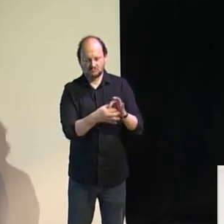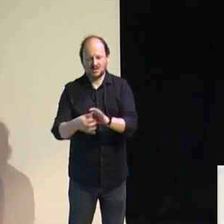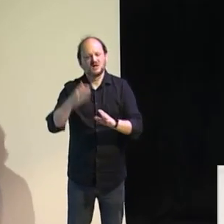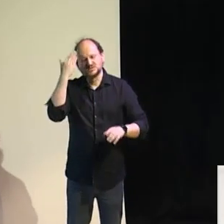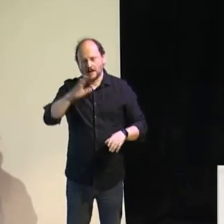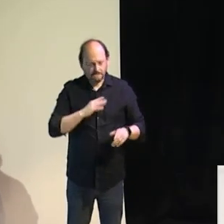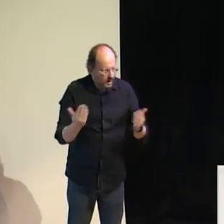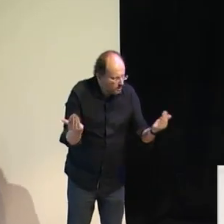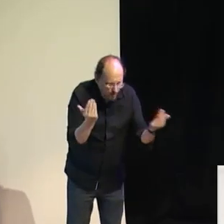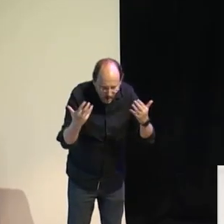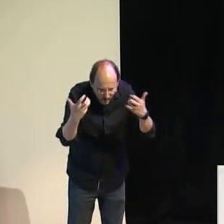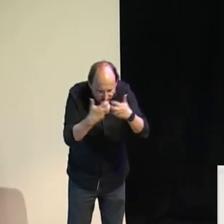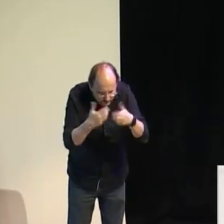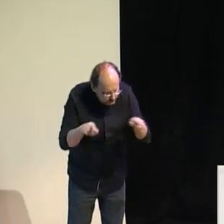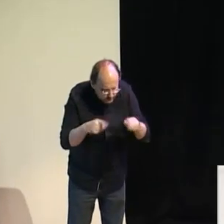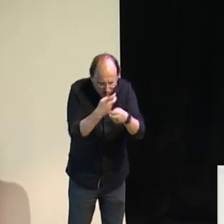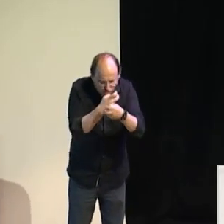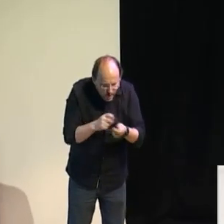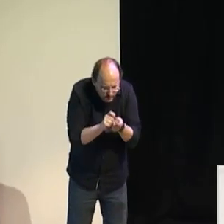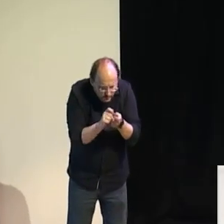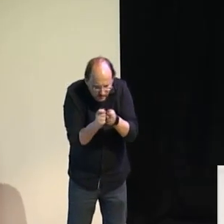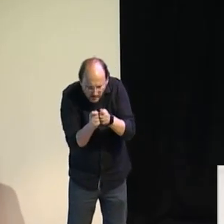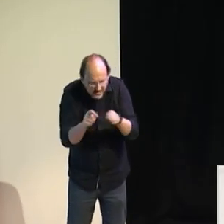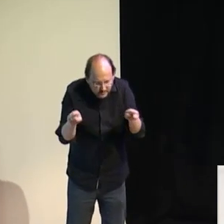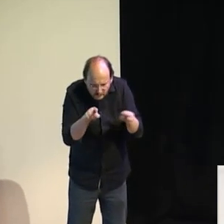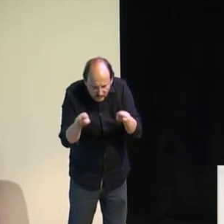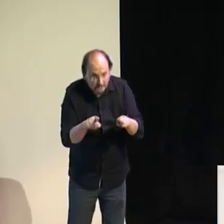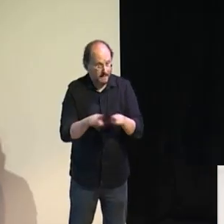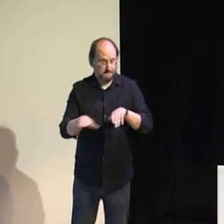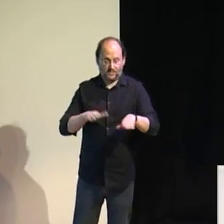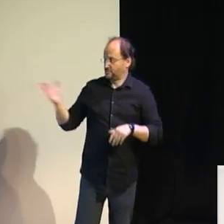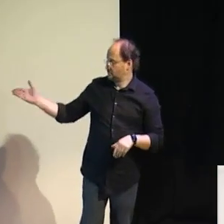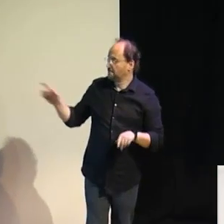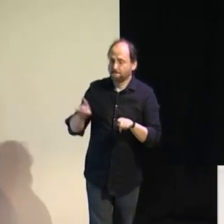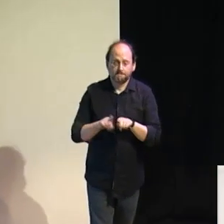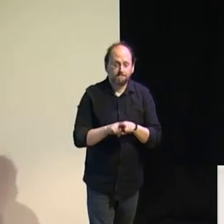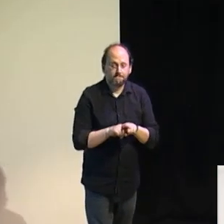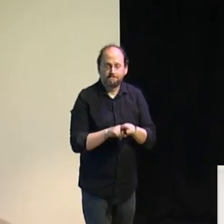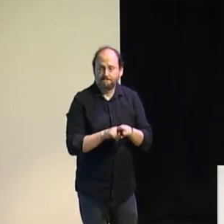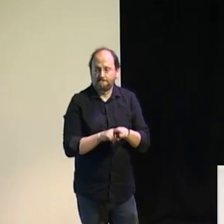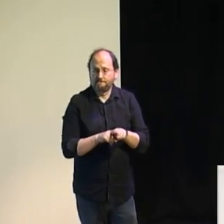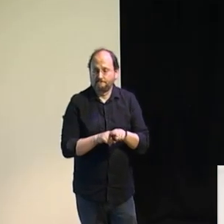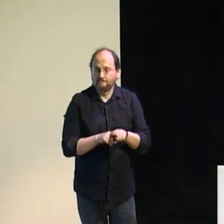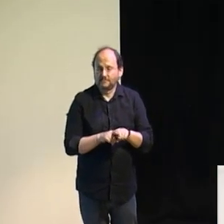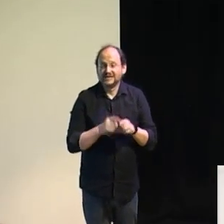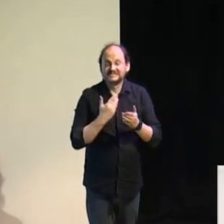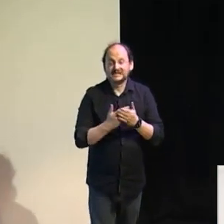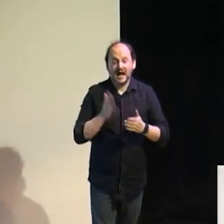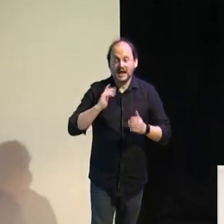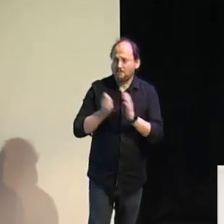par assimilation, dire ben voilà la langue des signes. Tout comme un archéologue, qui travaille sur une trace très ancienne, un fossile très ancien, il peut,